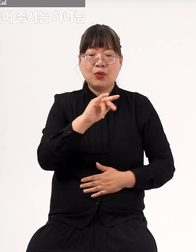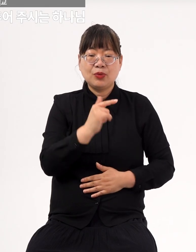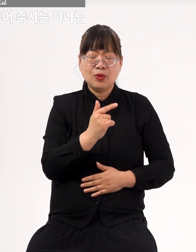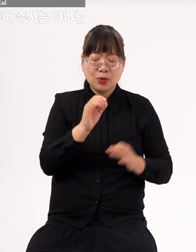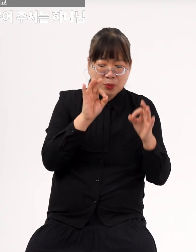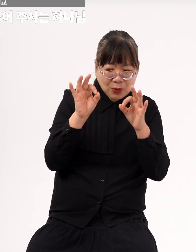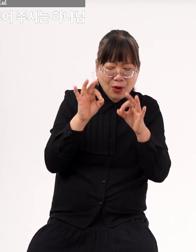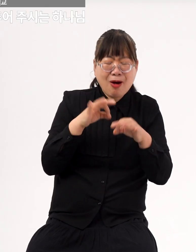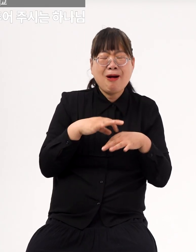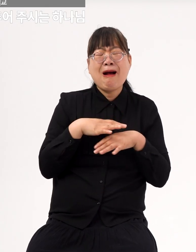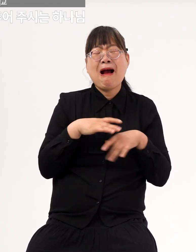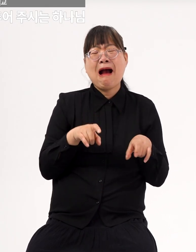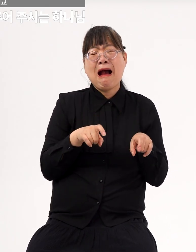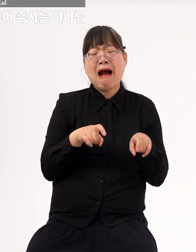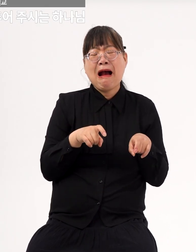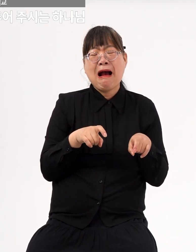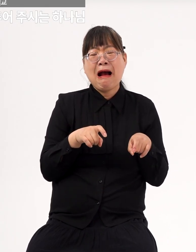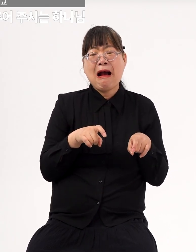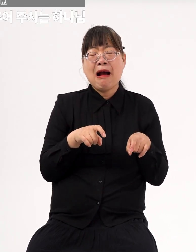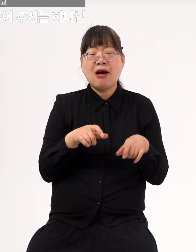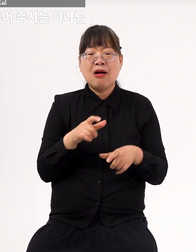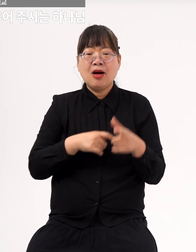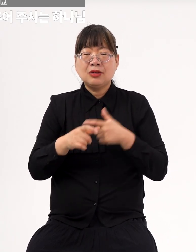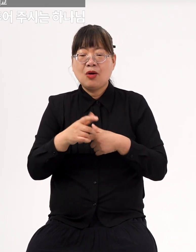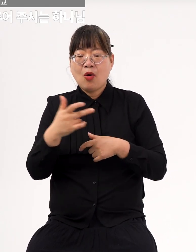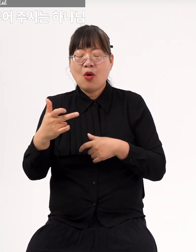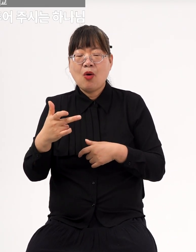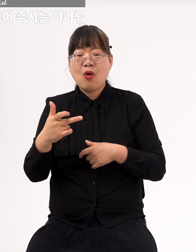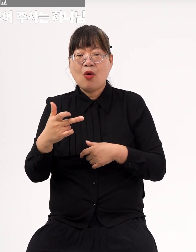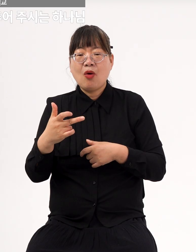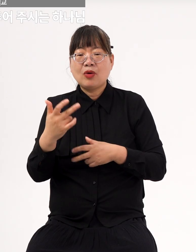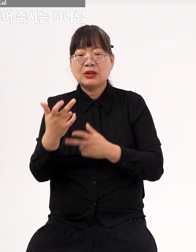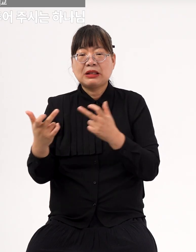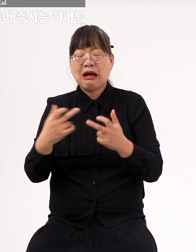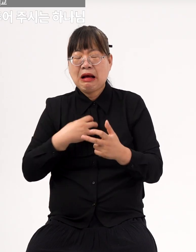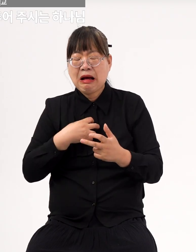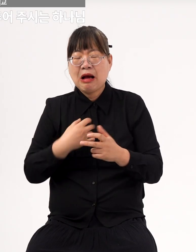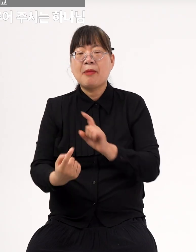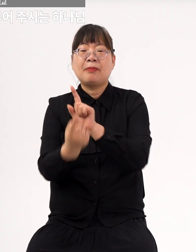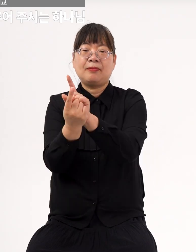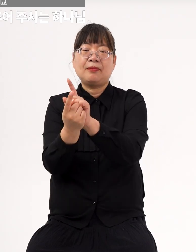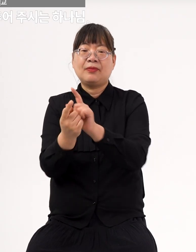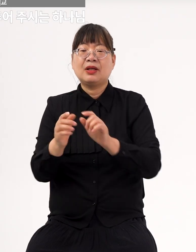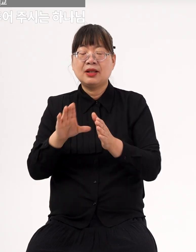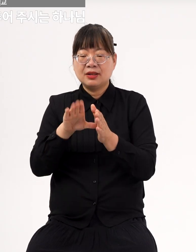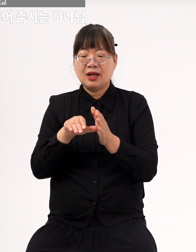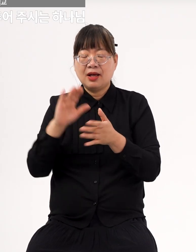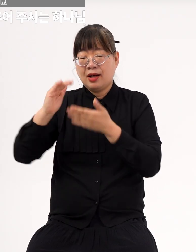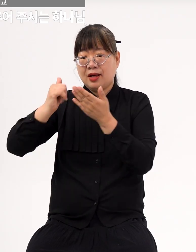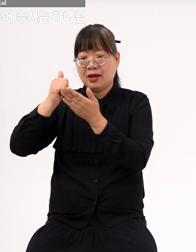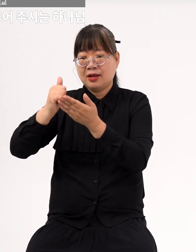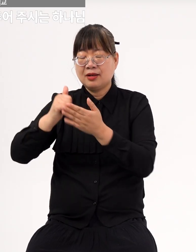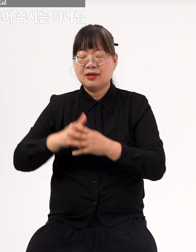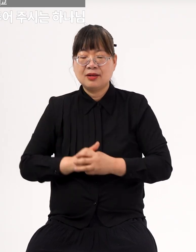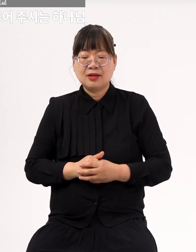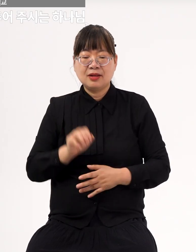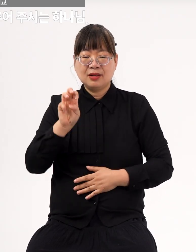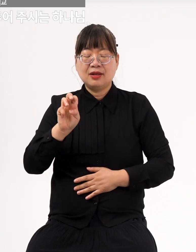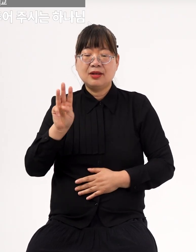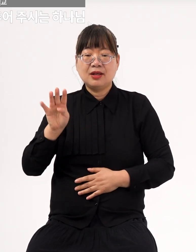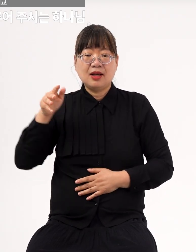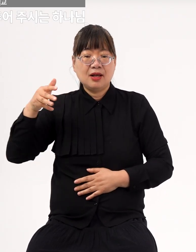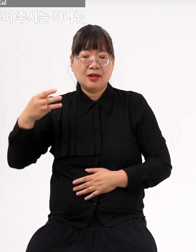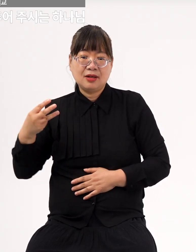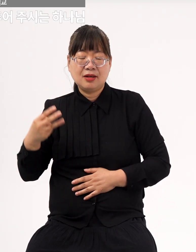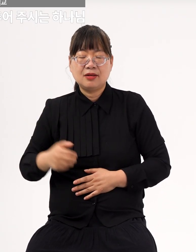산 넘어 산이에요. 더 험한 산을 만난 거예요. 자, 이때 하나님께서